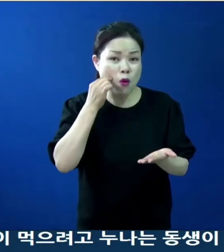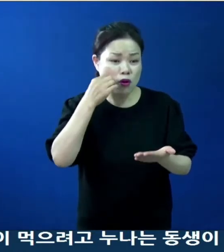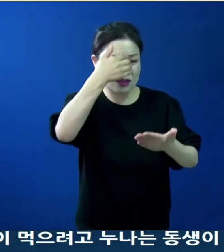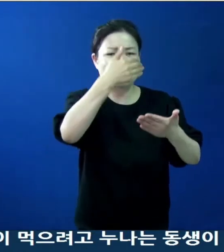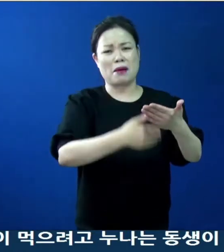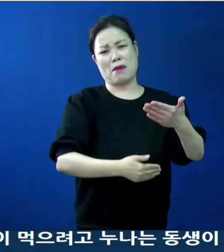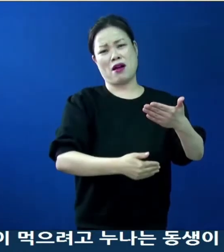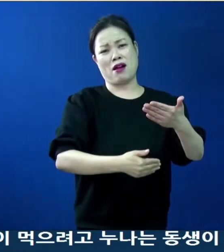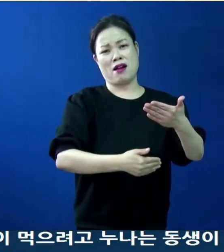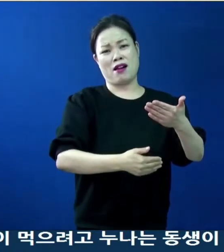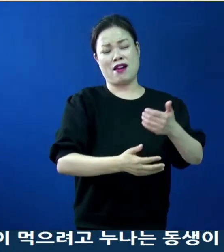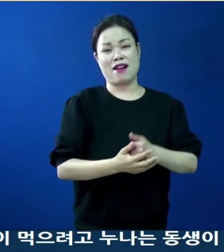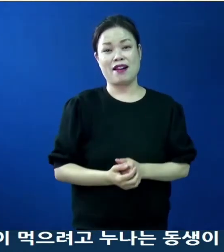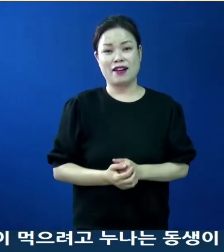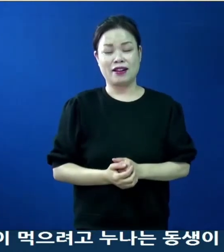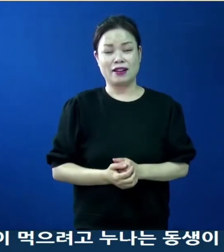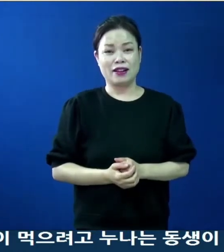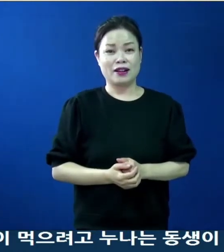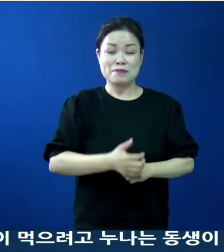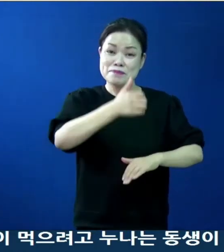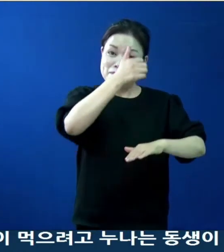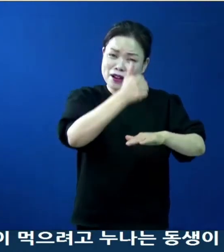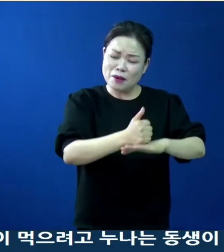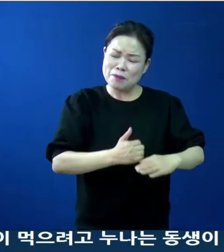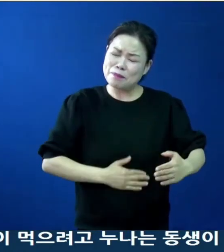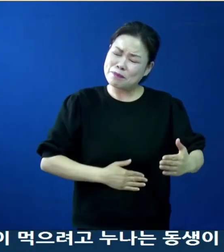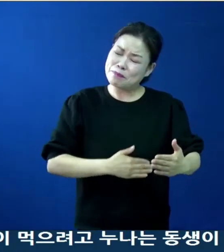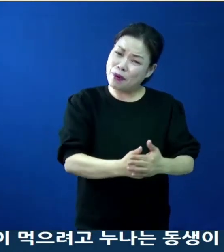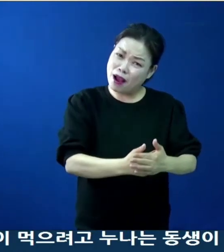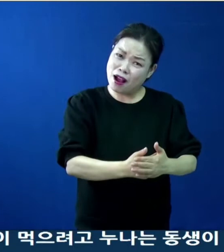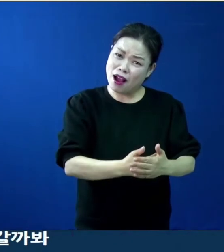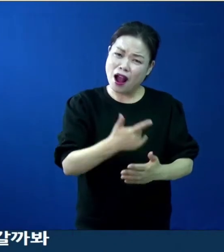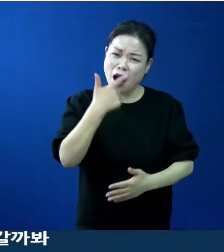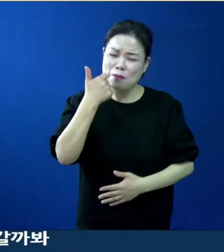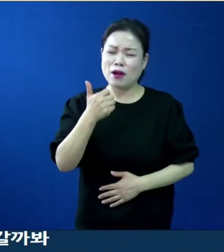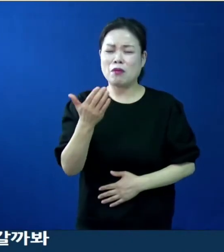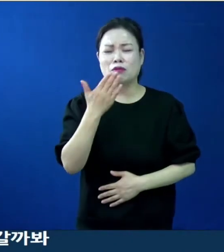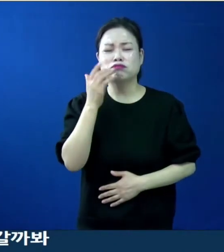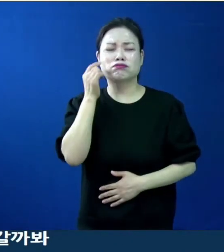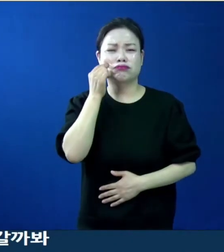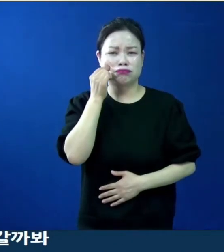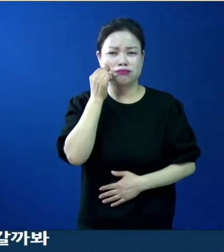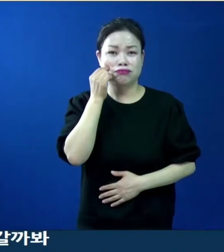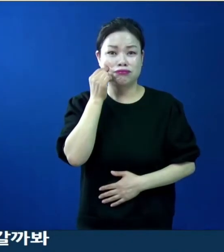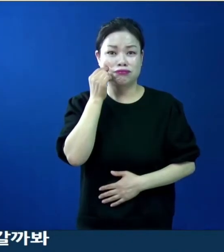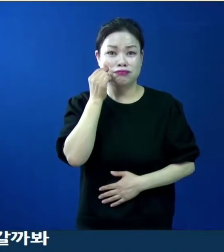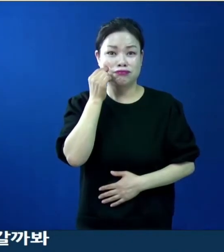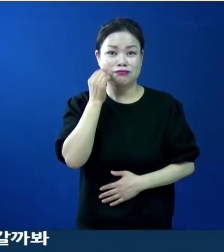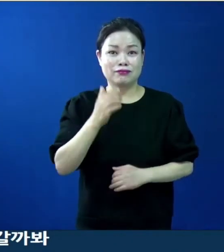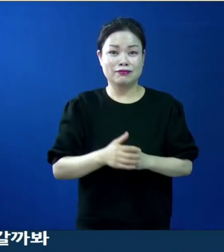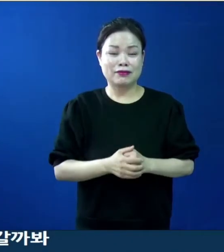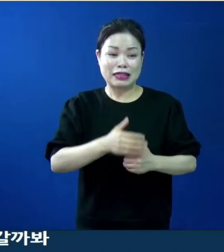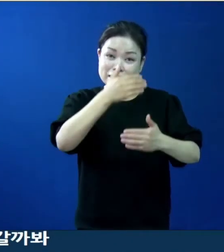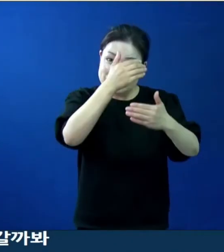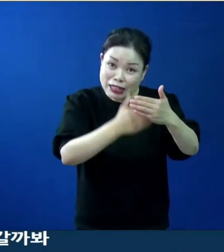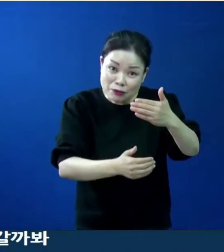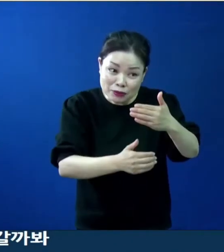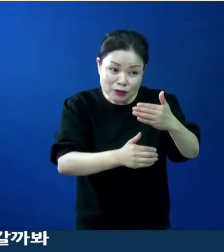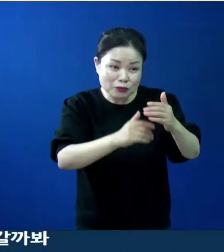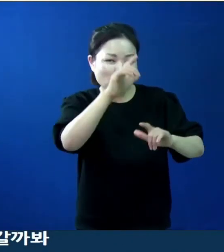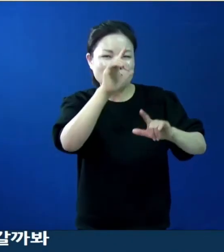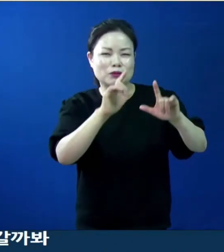못했습니다. 남겼습니다. 꼭 마지막에 배불러서 아빠 다 못 먹을 것 같아요. 그리고 남기는